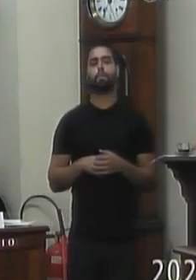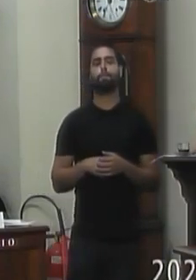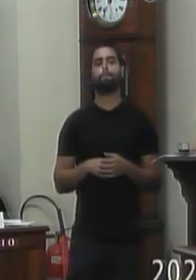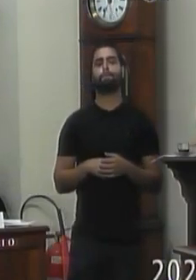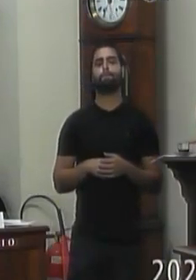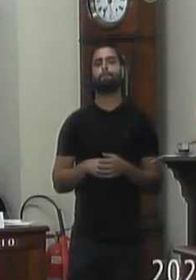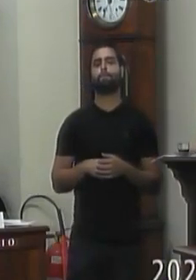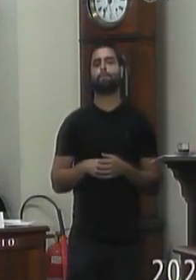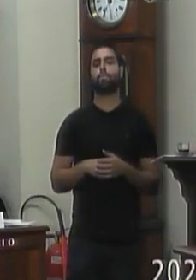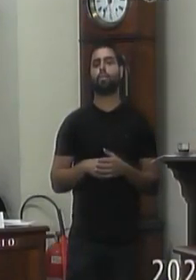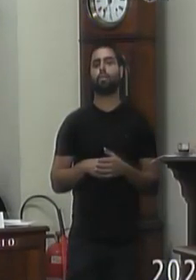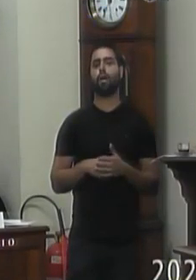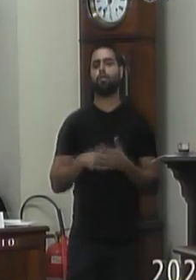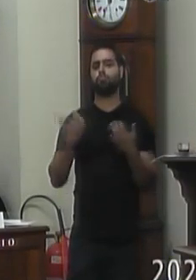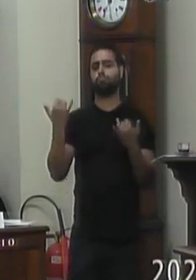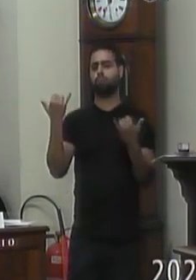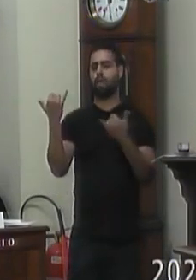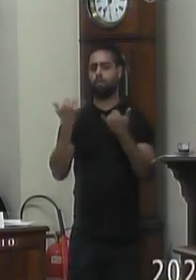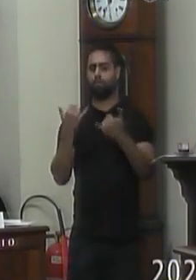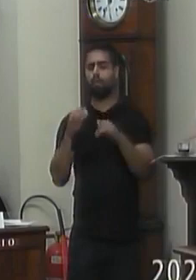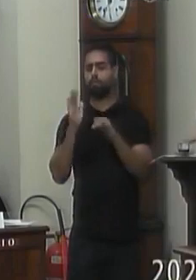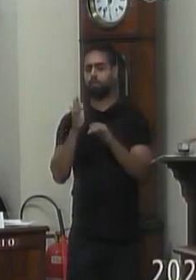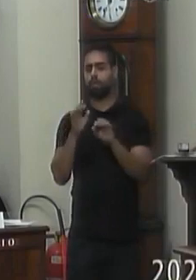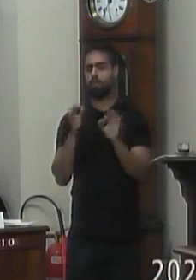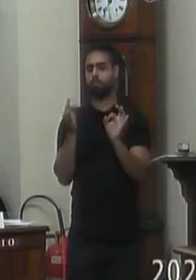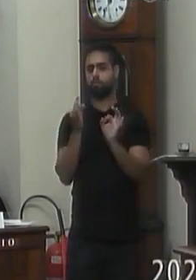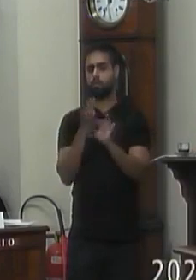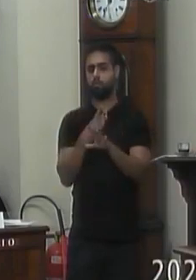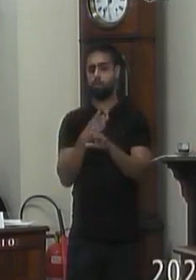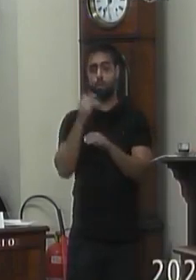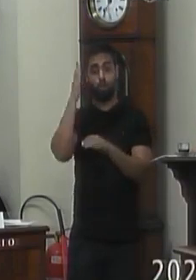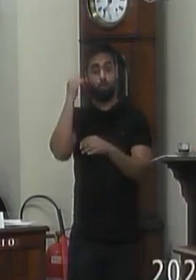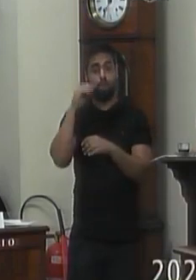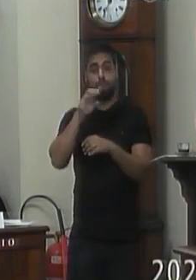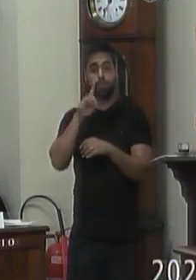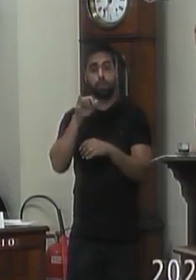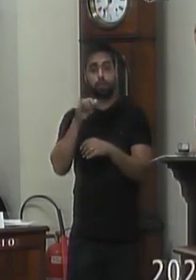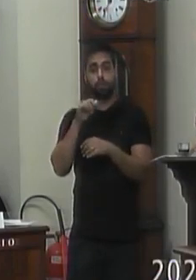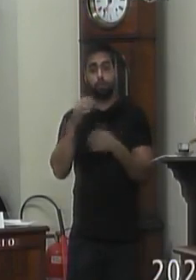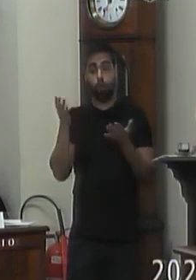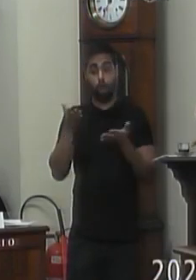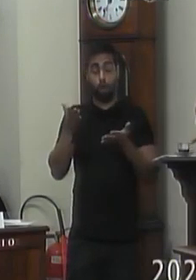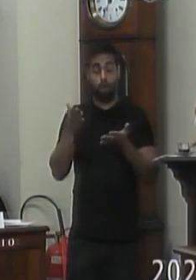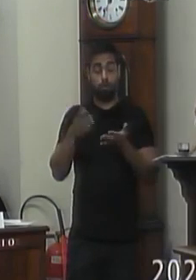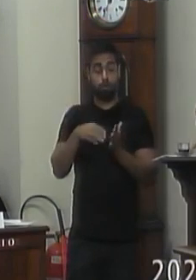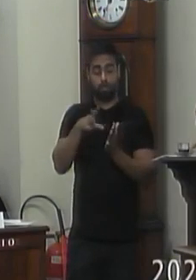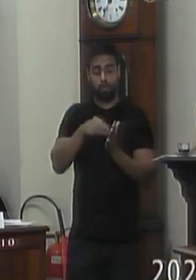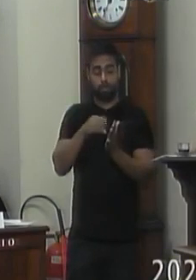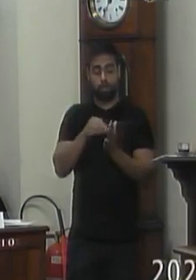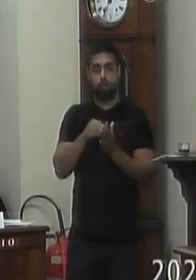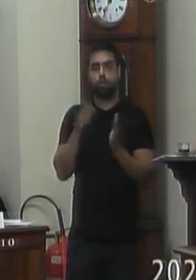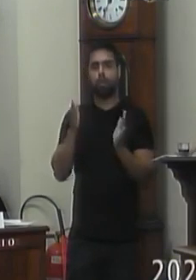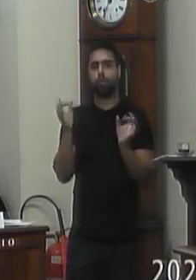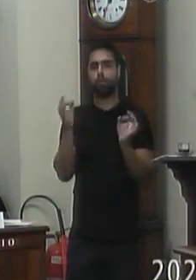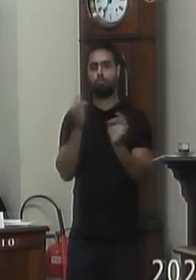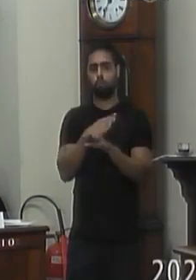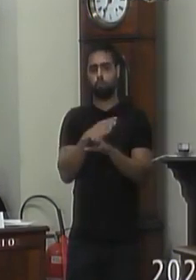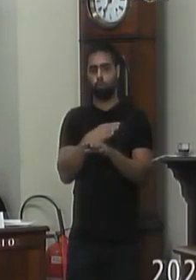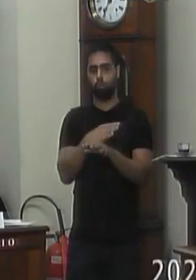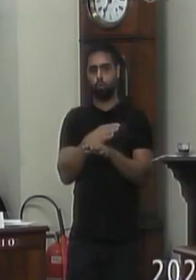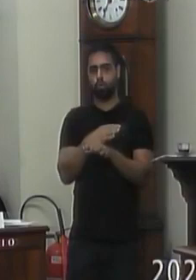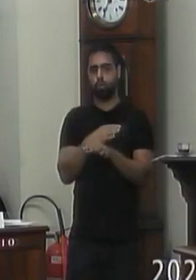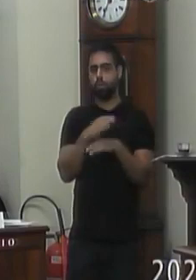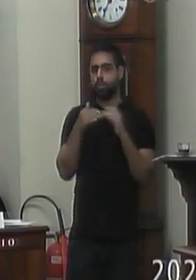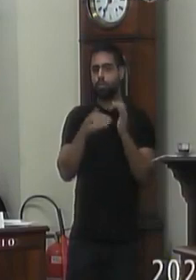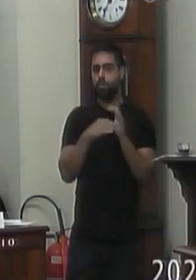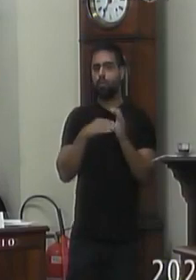Esses dados já foram regularizados no sistema, não sei que dia que você tirou essa... Agora. Já foram regularizados, já